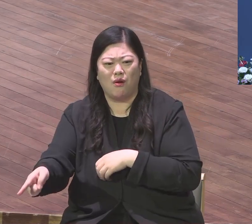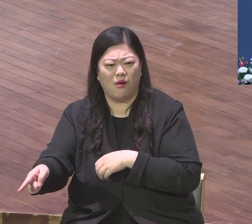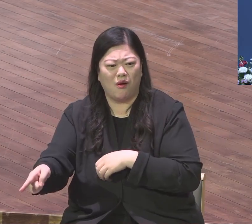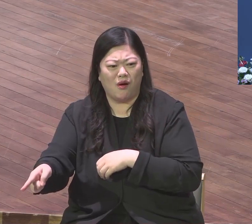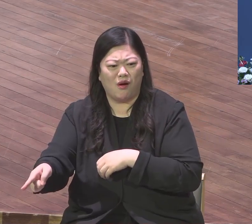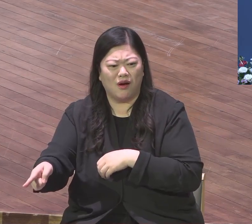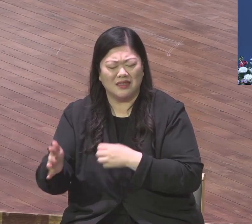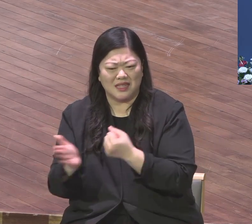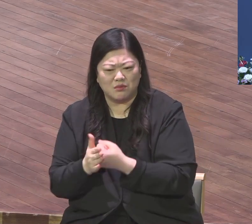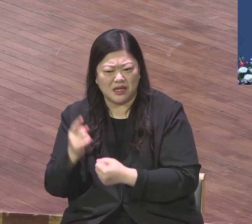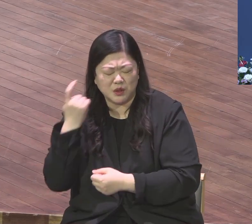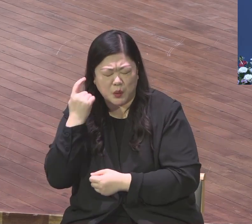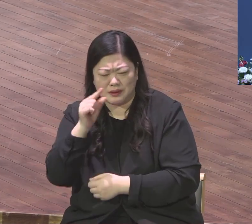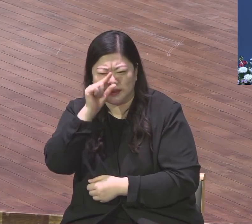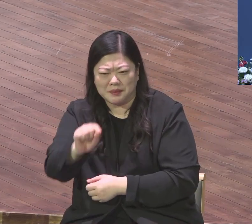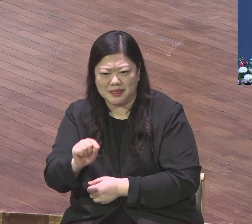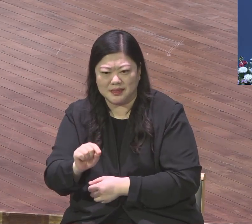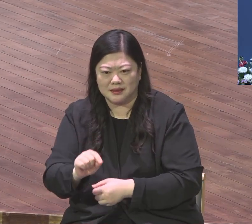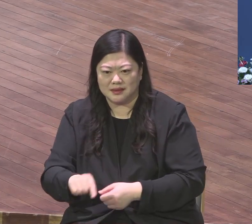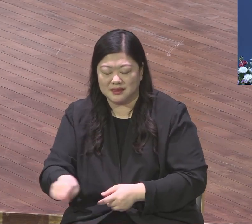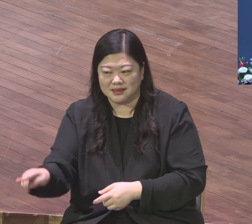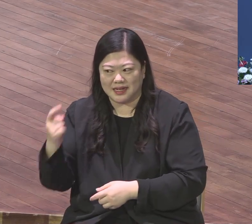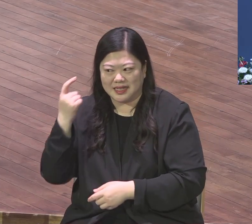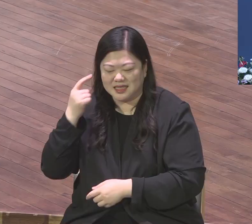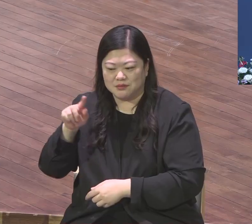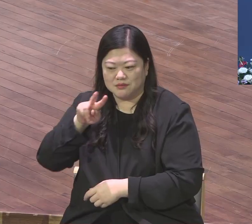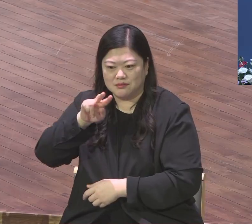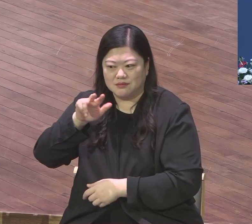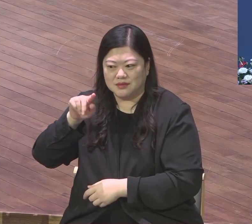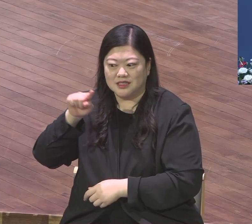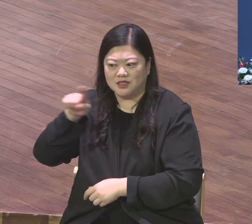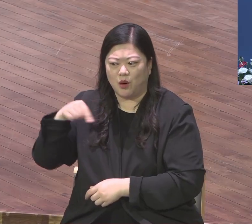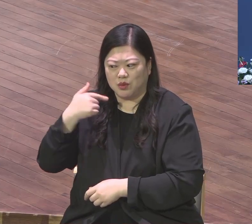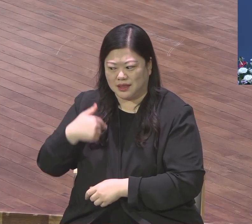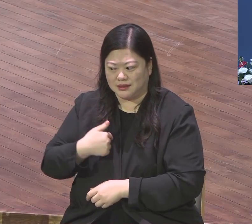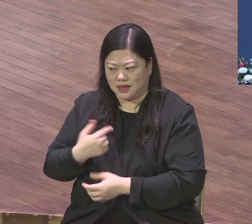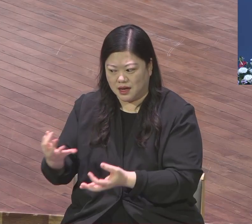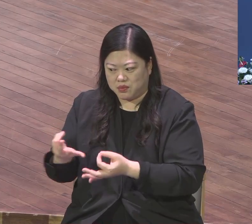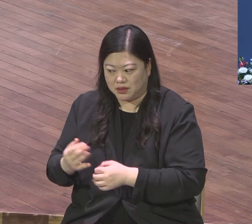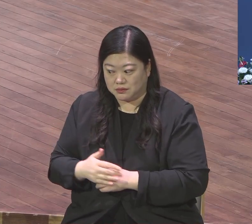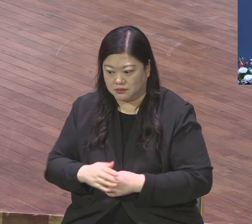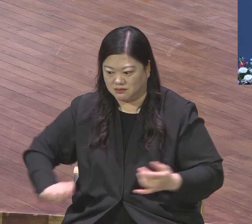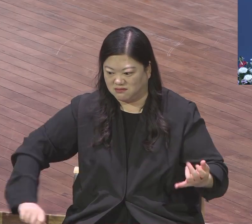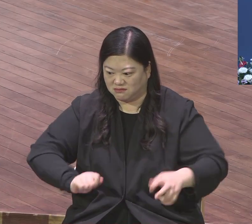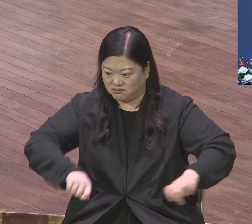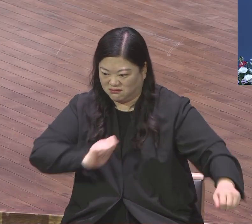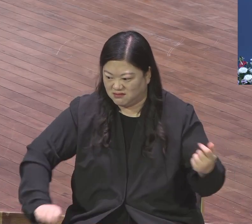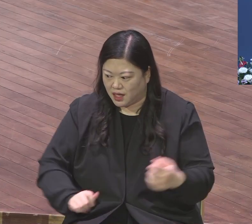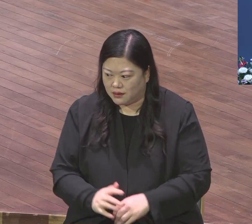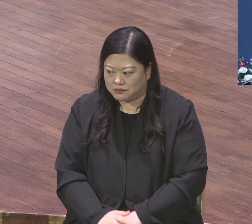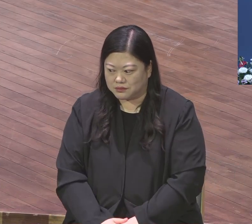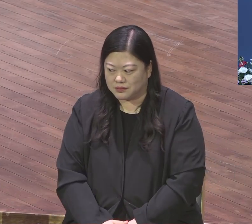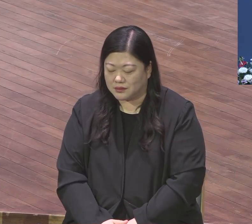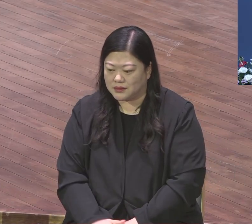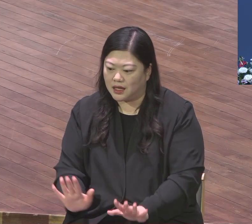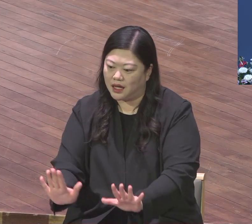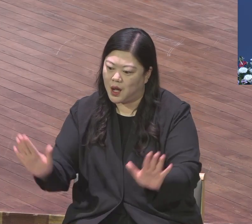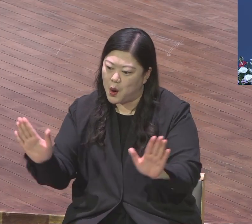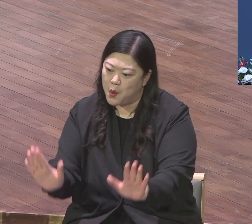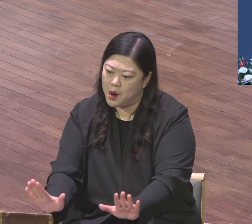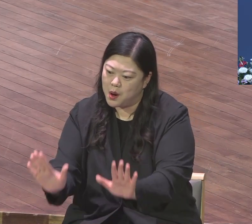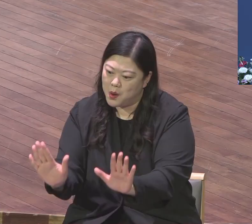첫송하면서 저를 의식했는지 너무 세게 나와 내가 깜짝 놀랐어요. 조금 줄이시기